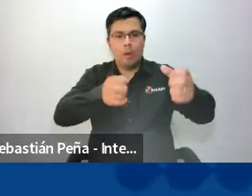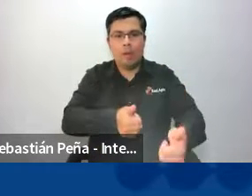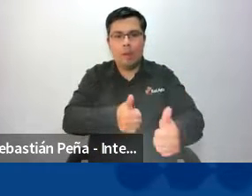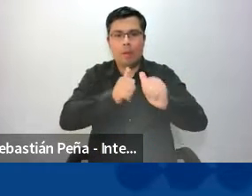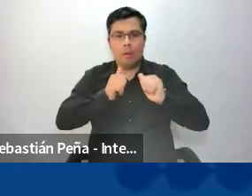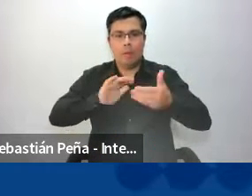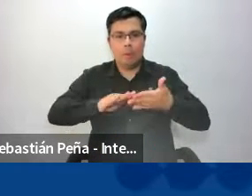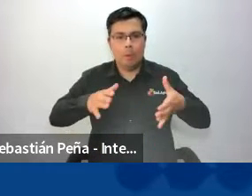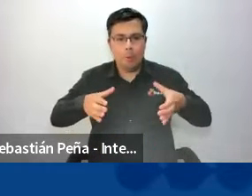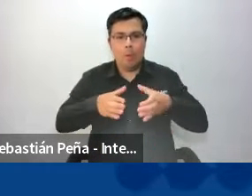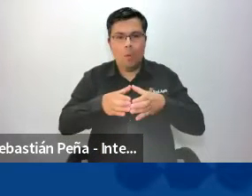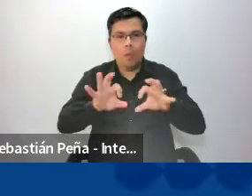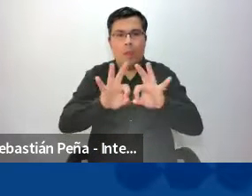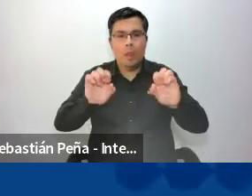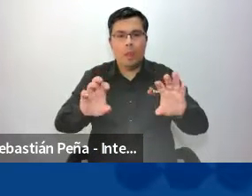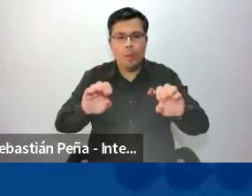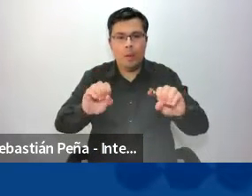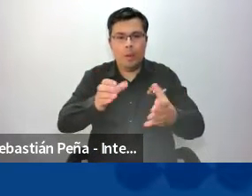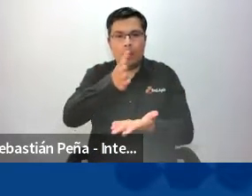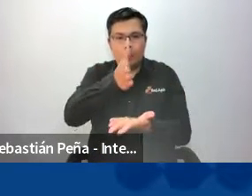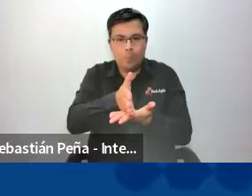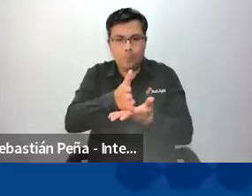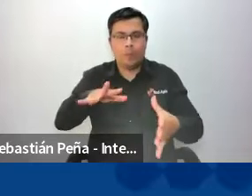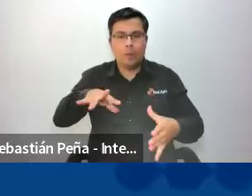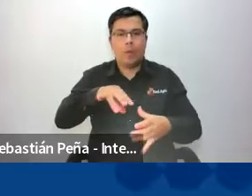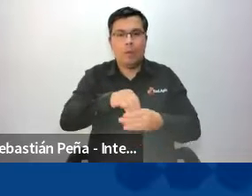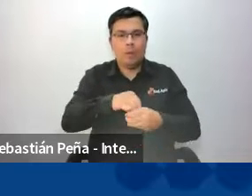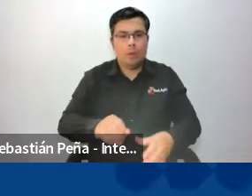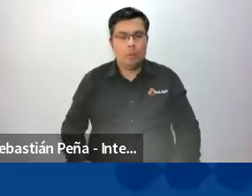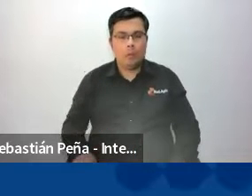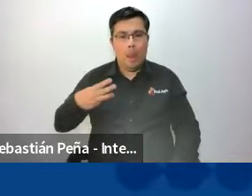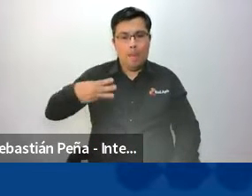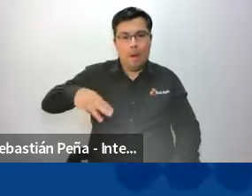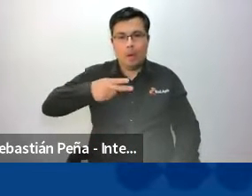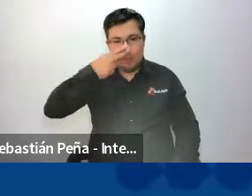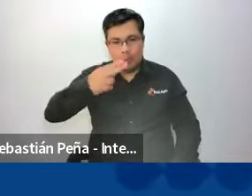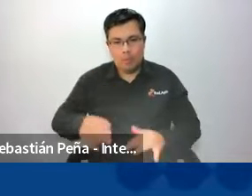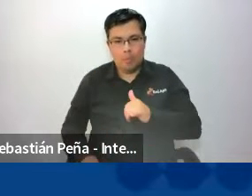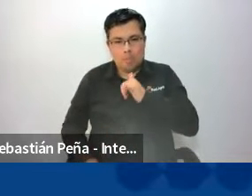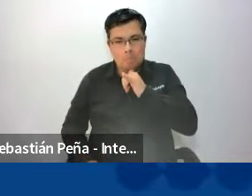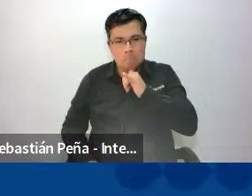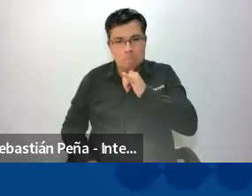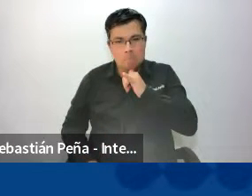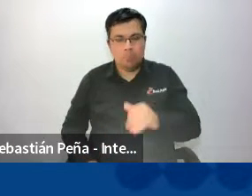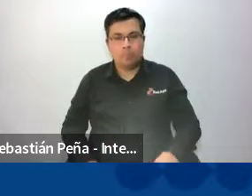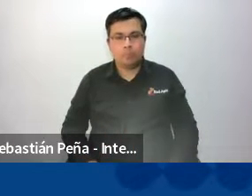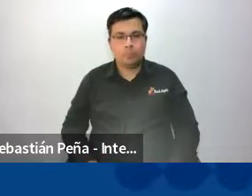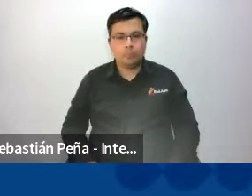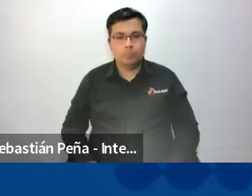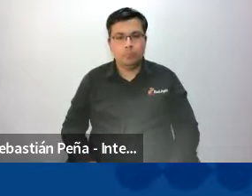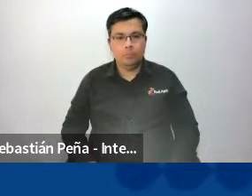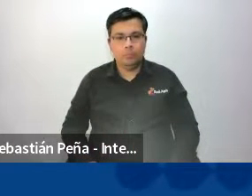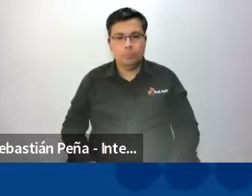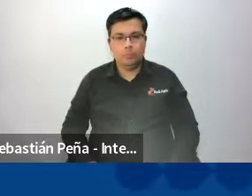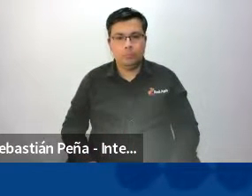inclusiva, que va a ser un martes de noviembre. No sabemos si el tercer o cuarto